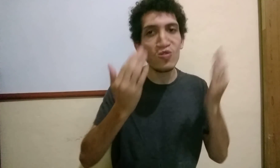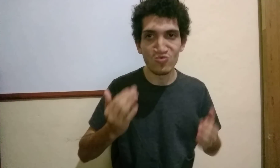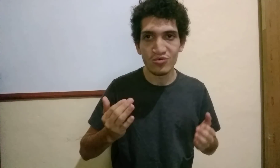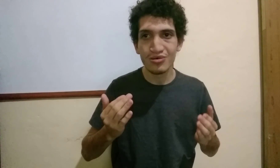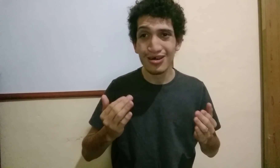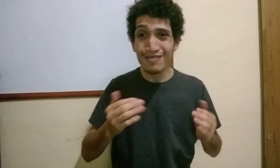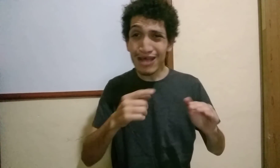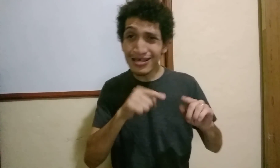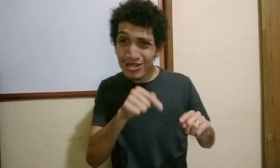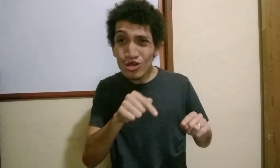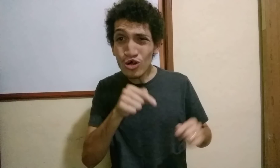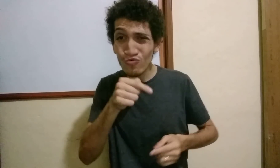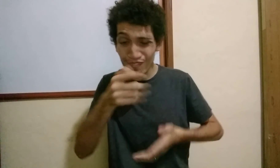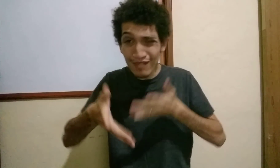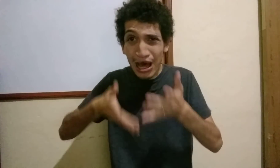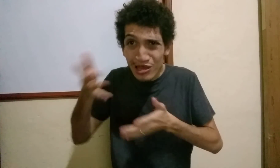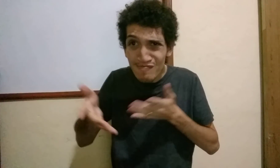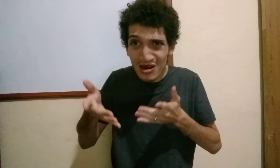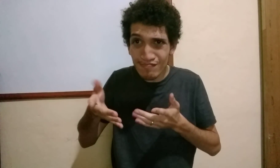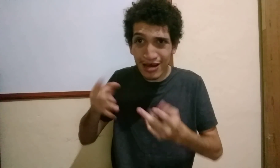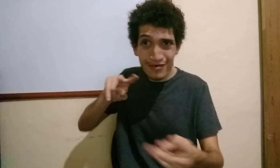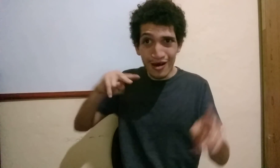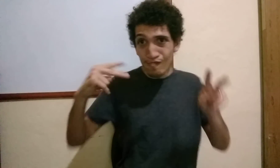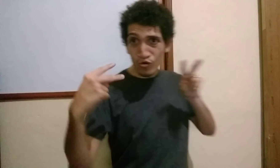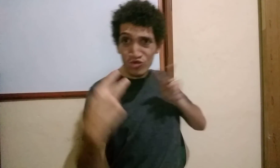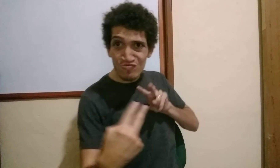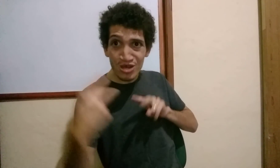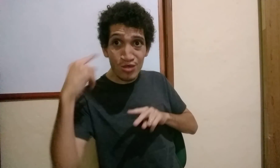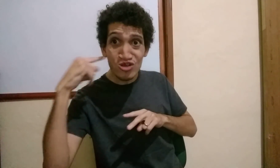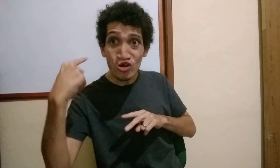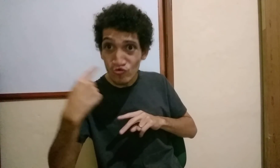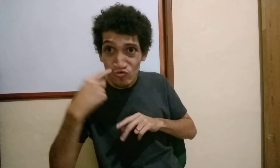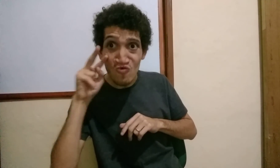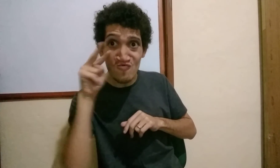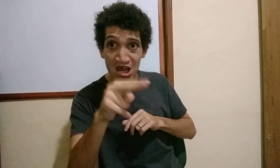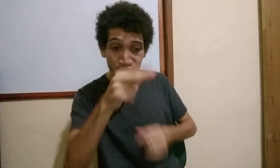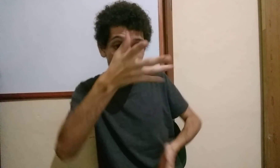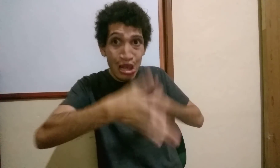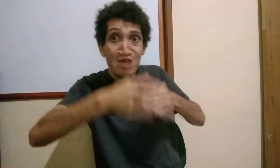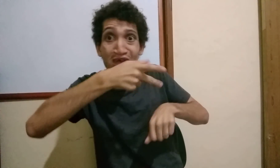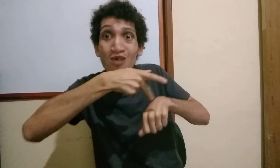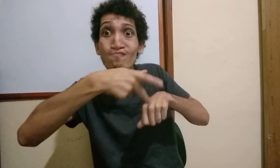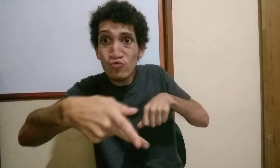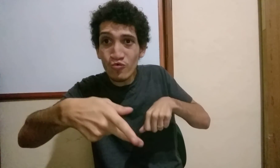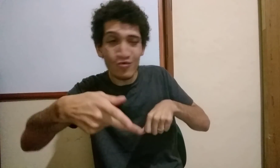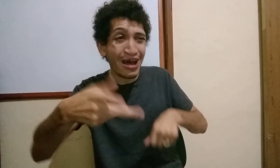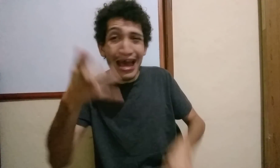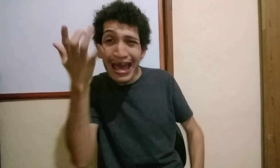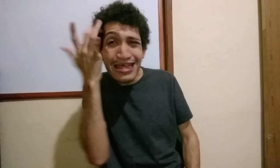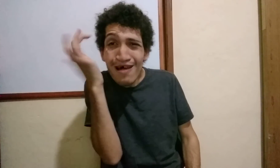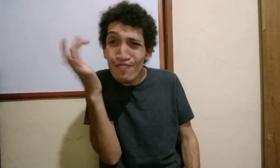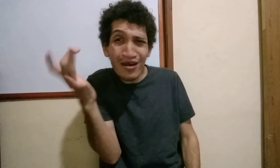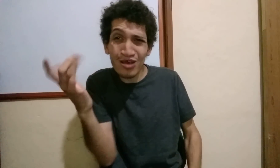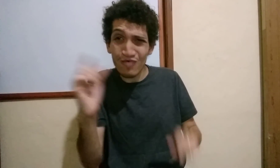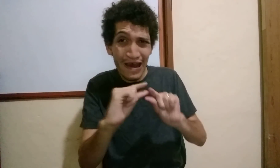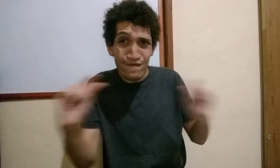Quando! isso! Pra livros! Pra ponto de vista de surdo! Vendo! Livros português! É estranho! A